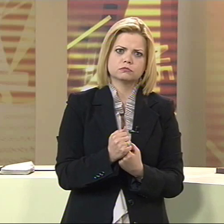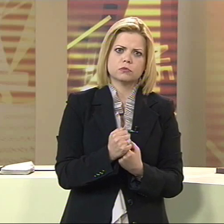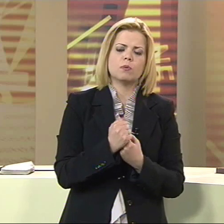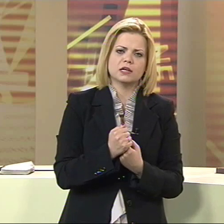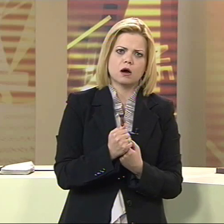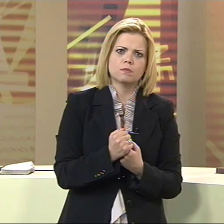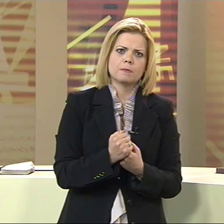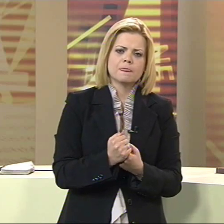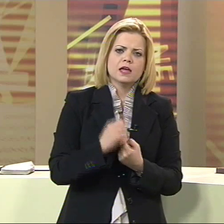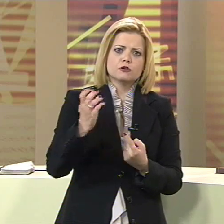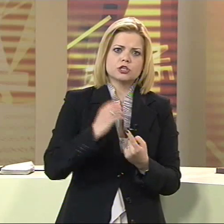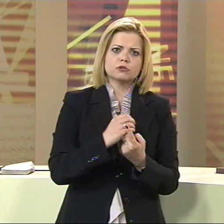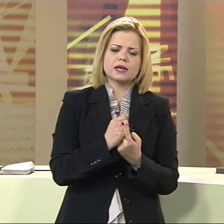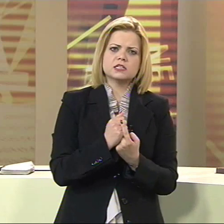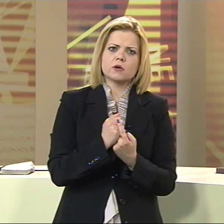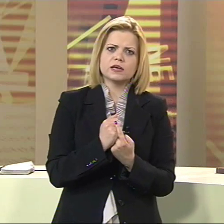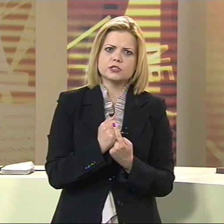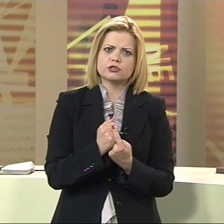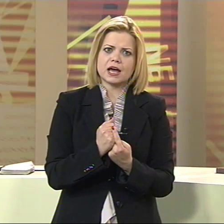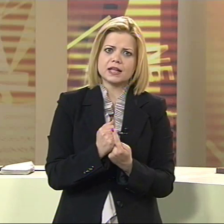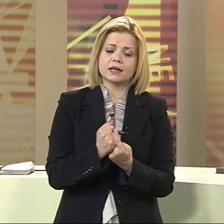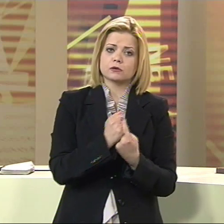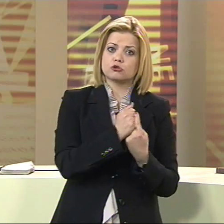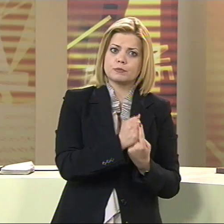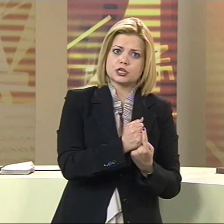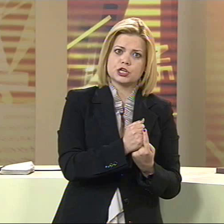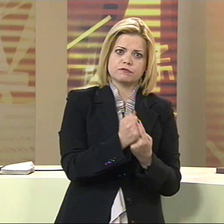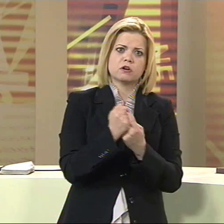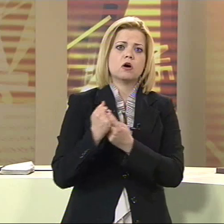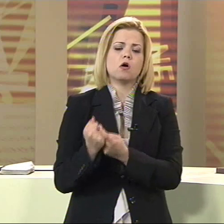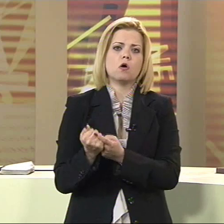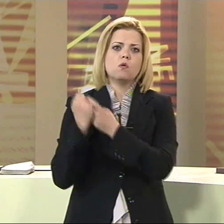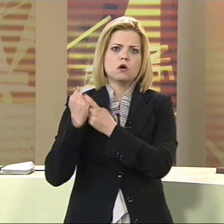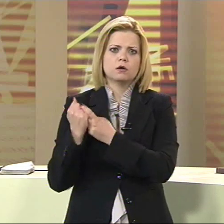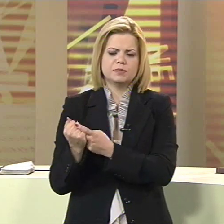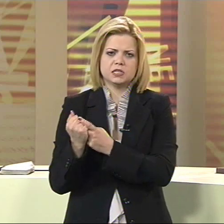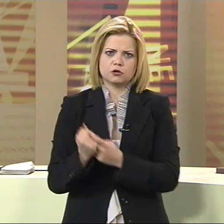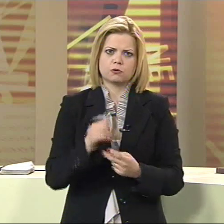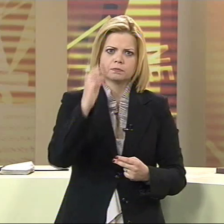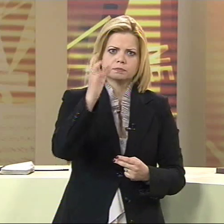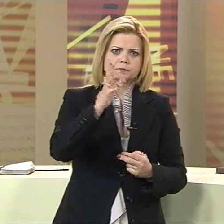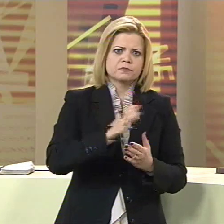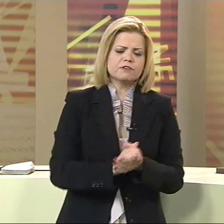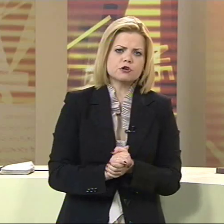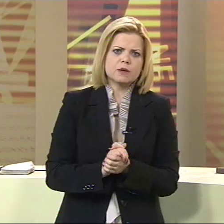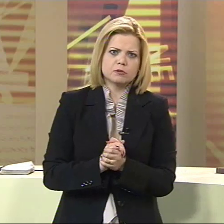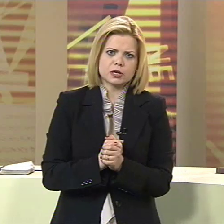ou material. E o segundo requisito é um requisito de caráter subjetivo, ou psíquico. Vejam bem, meus